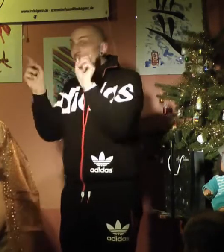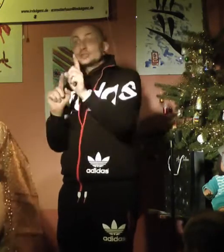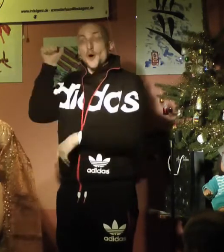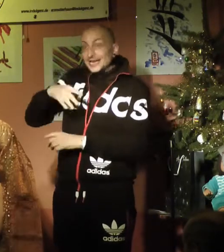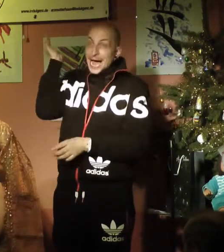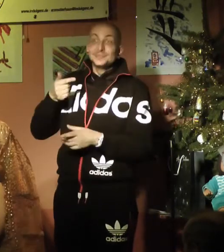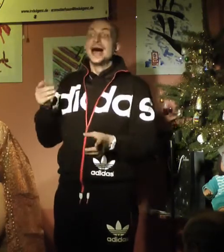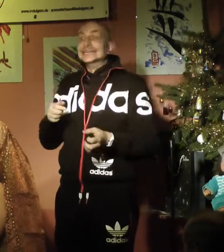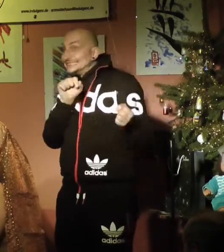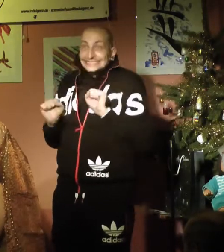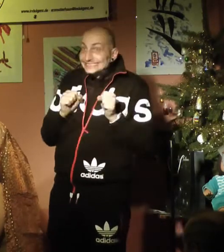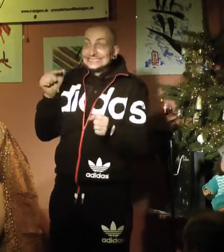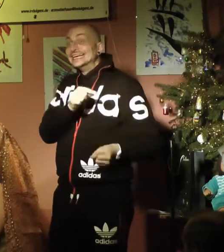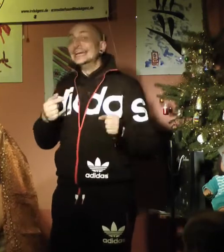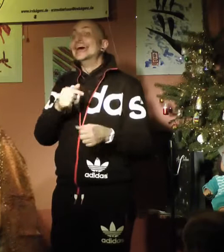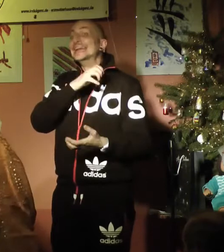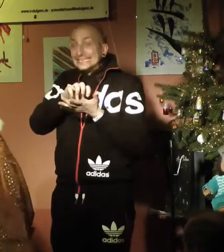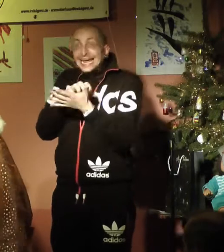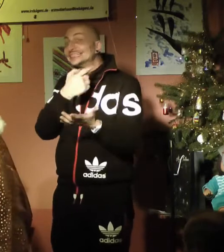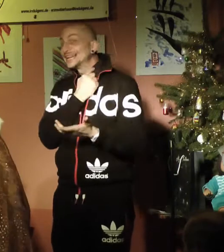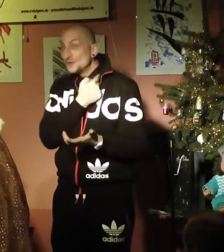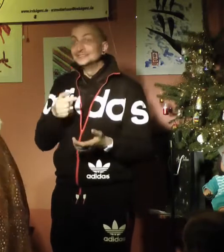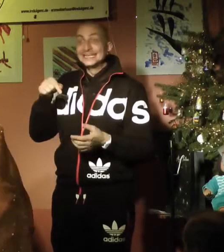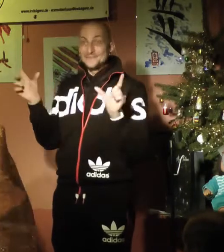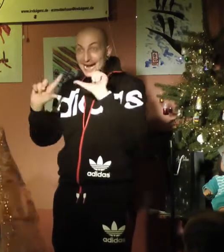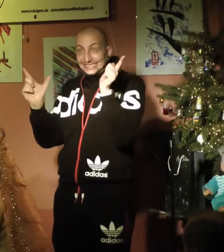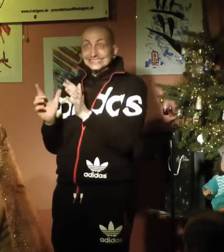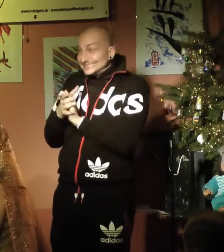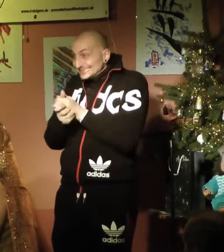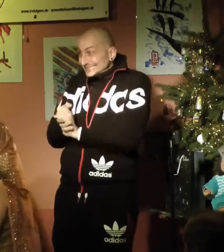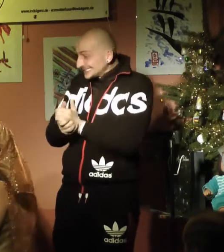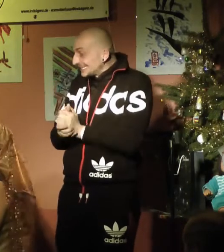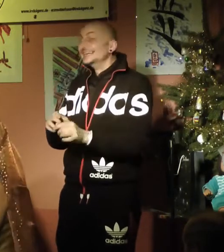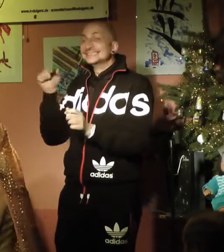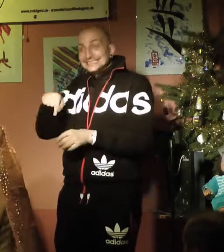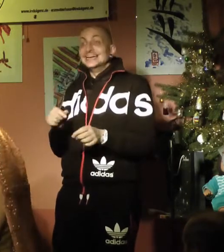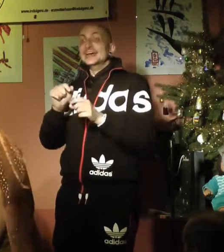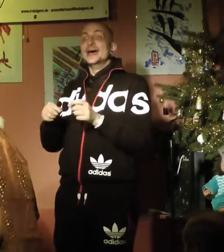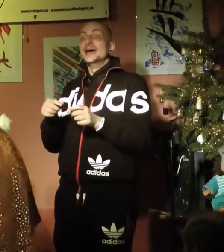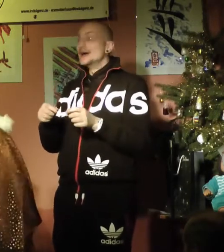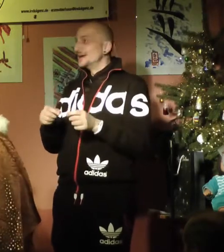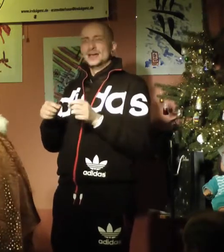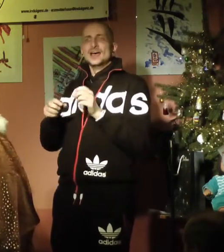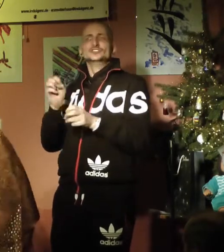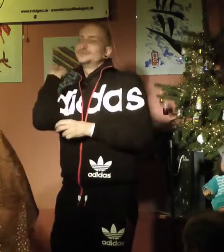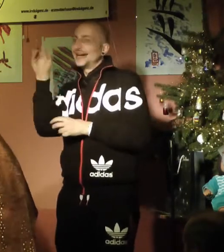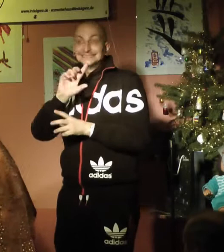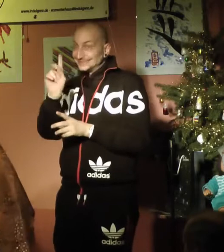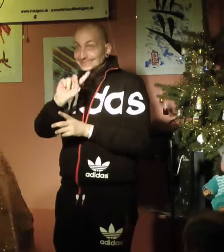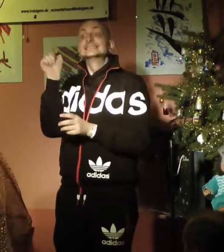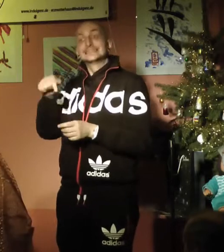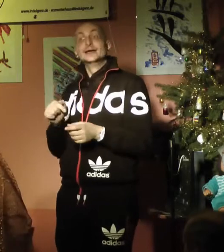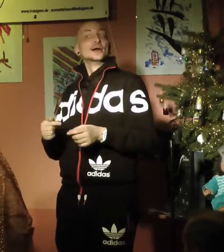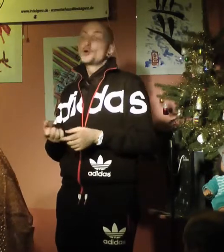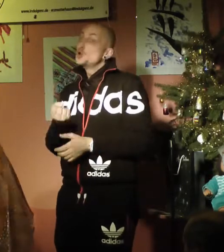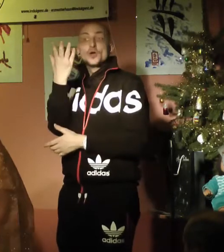Drecksau-Party. Und schmeißen mit Luftschlangen, dann bleiben die Fahrzeuge aber aus, wenn die Luftschlangen geschmissen werden, weil sonst gibt's ein Unglück. Katrin, ich hoffe, du hast ein